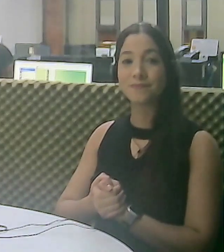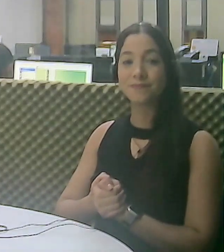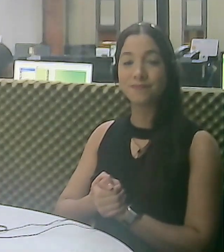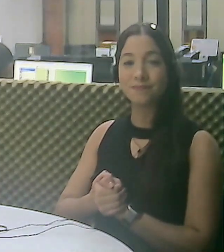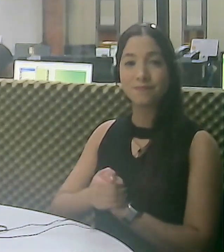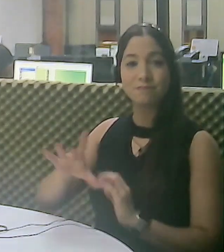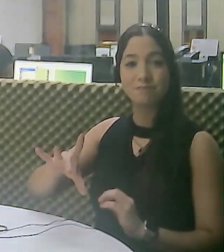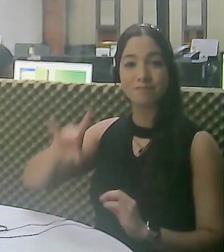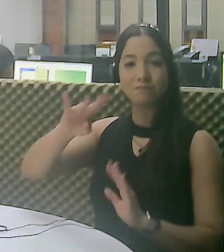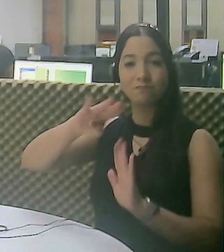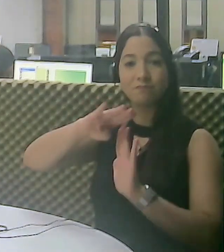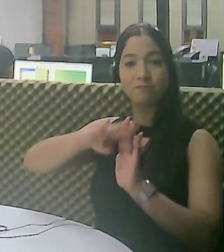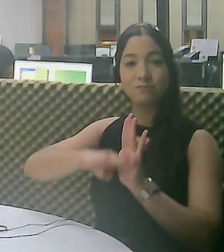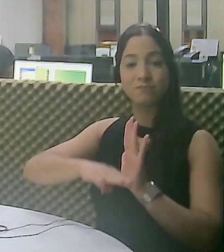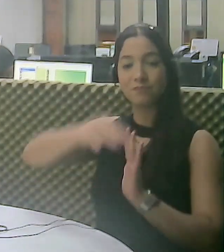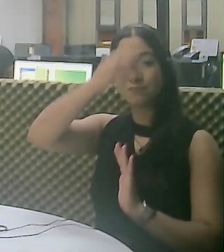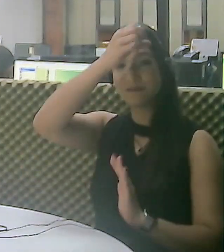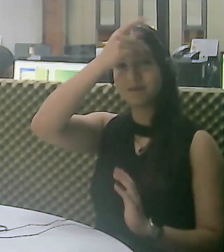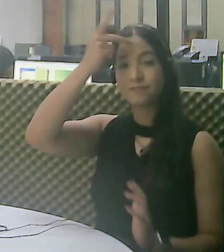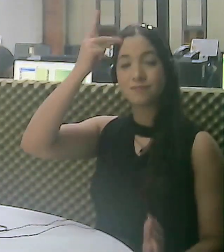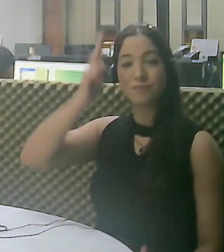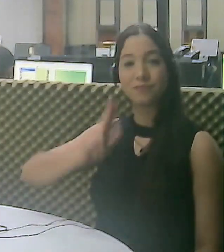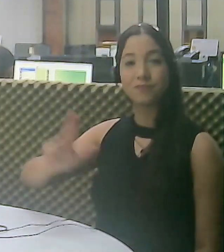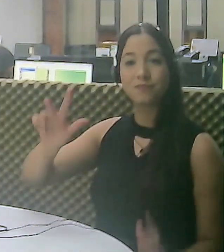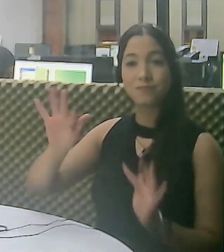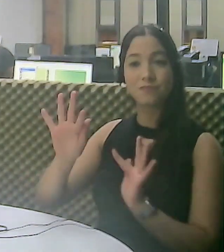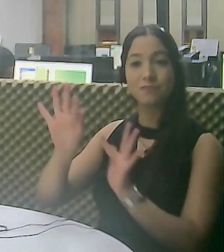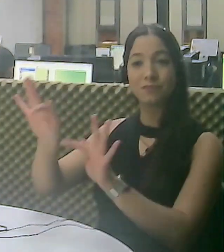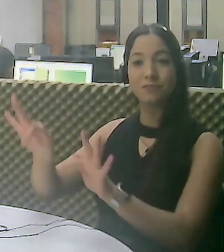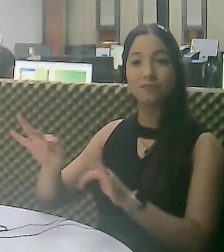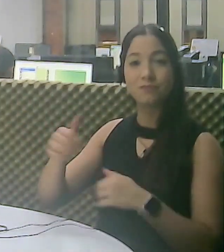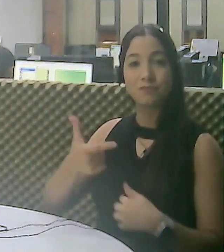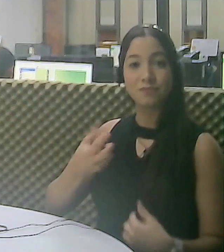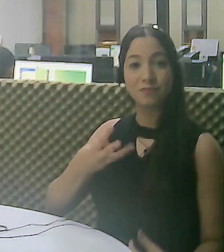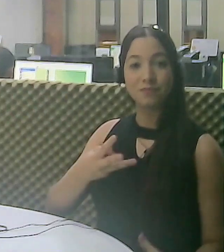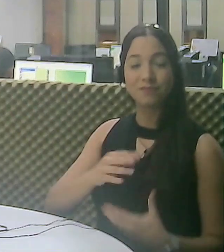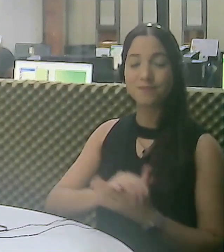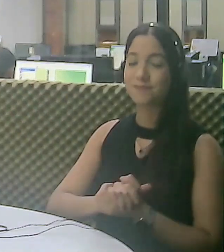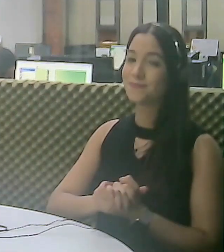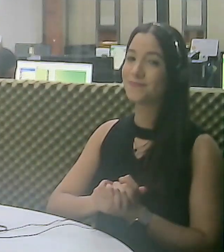Definida a programação da Prefeitura de Uberlândia na FEMEC 2023.